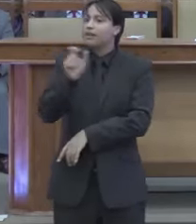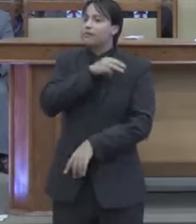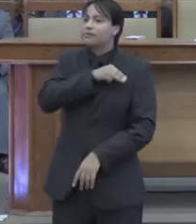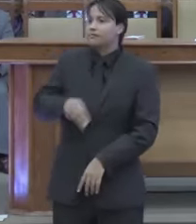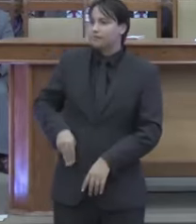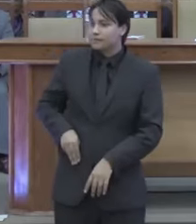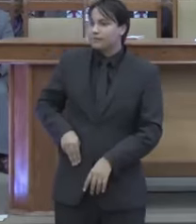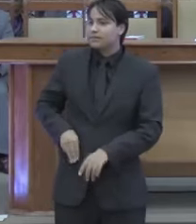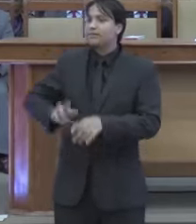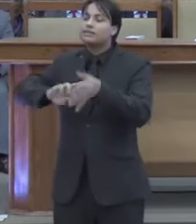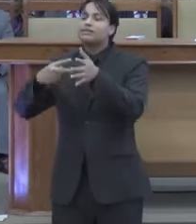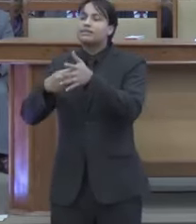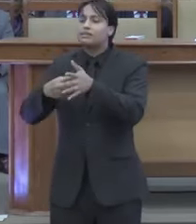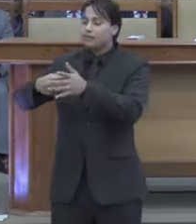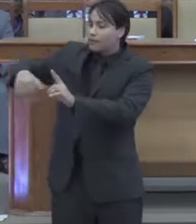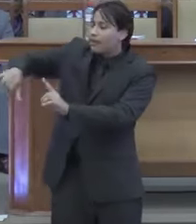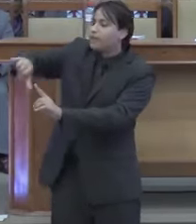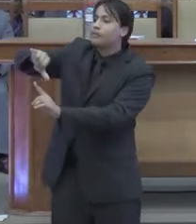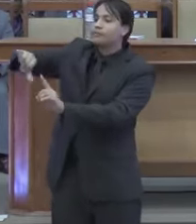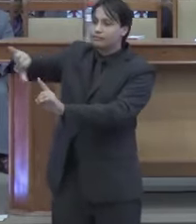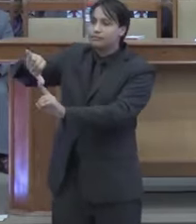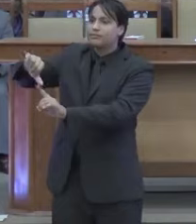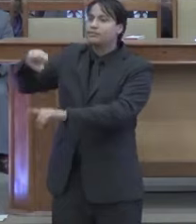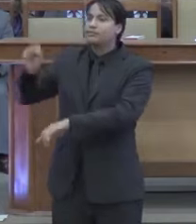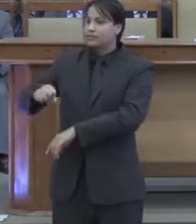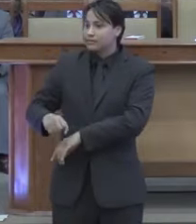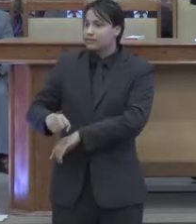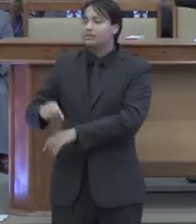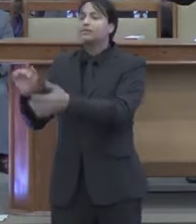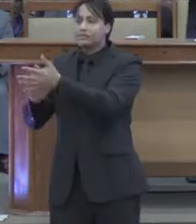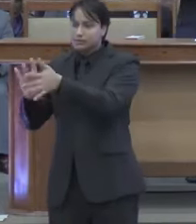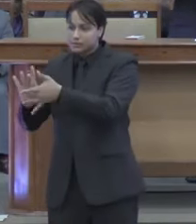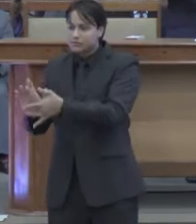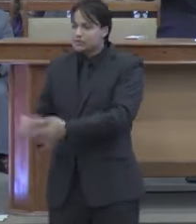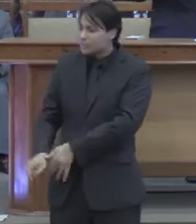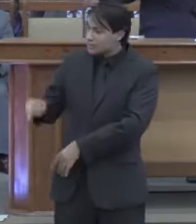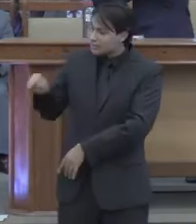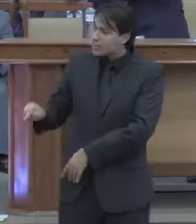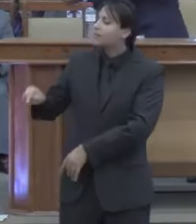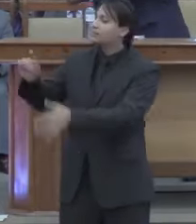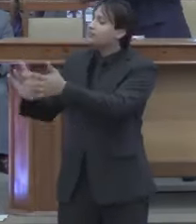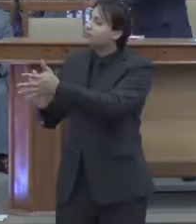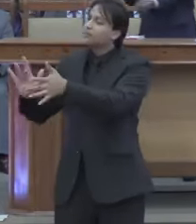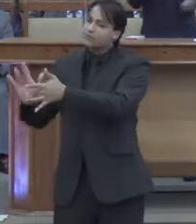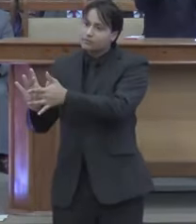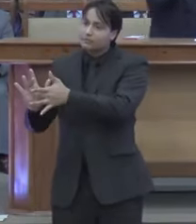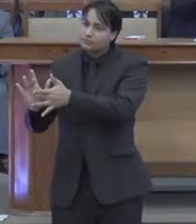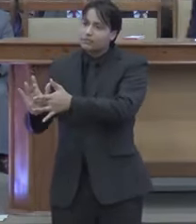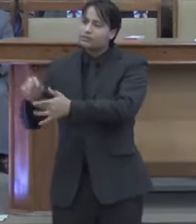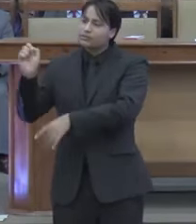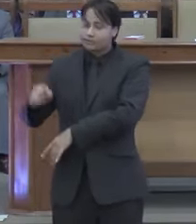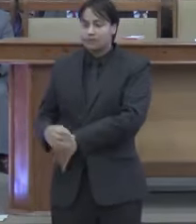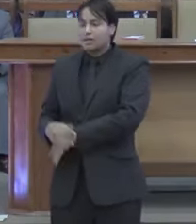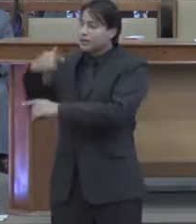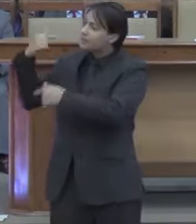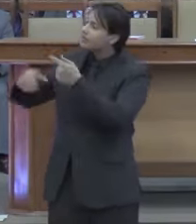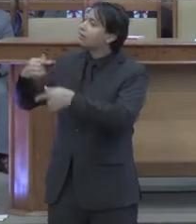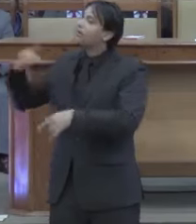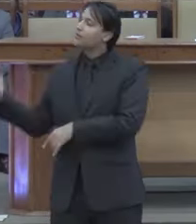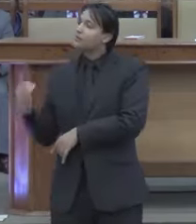Messias, ungido, era Jesus. Eles disseram, esse Jesus, o filho de